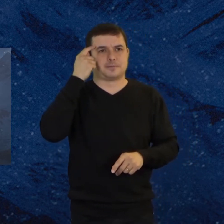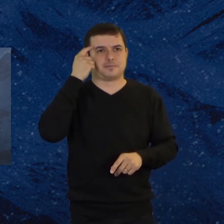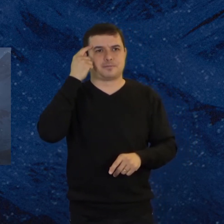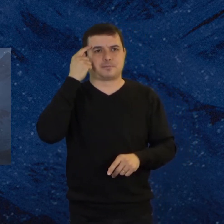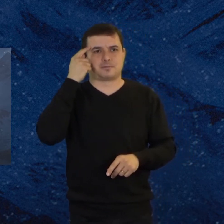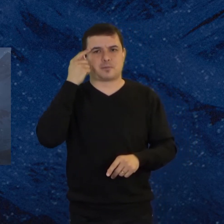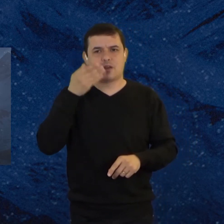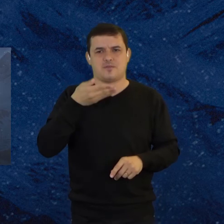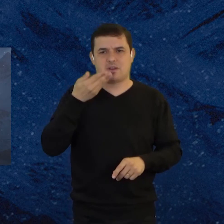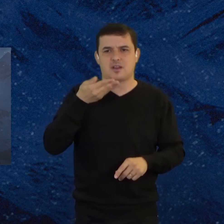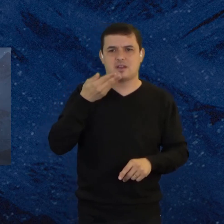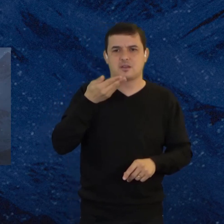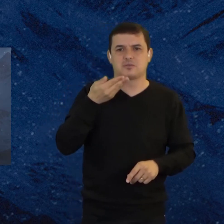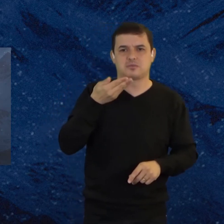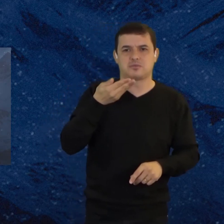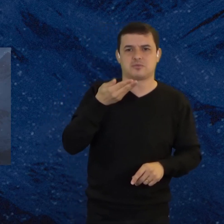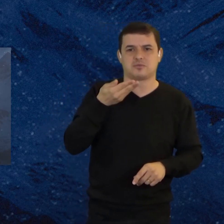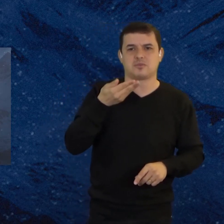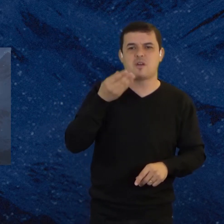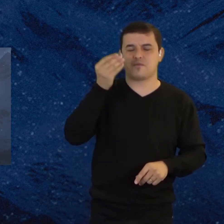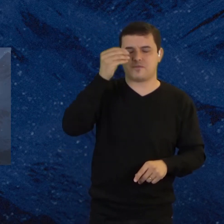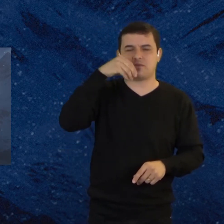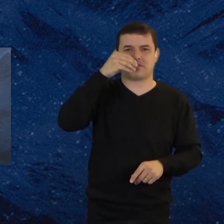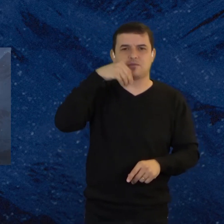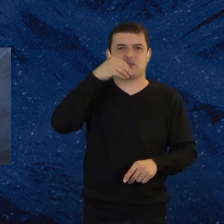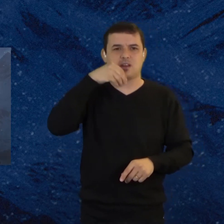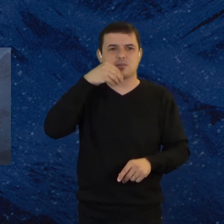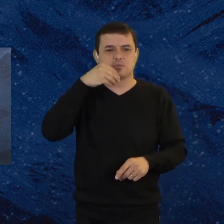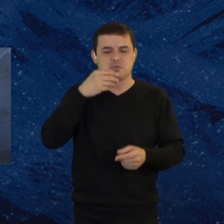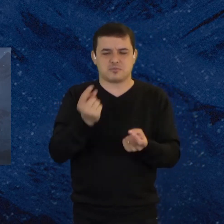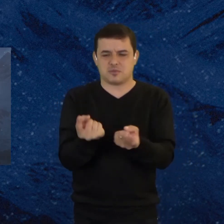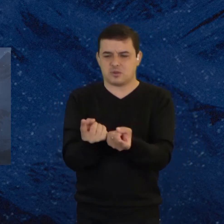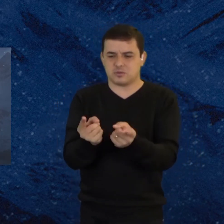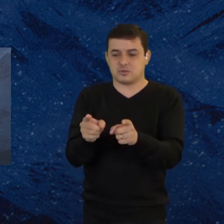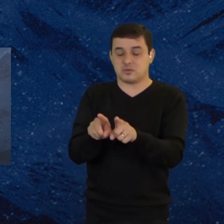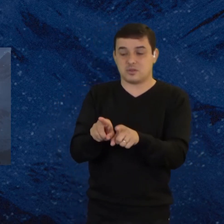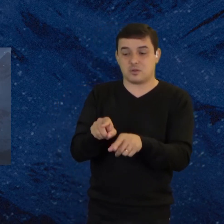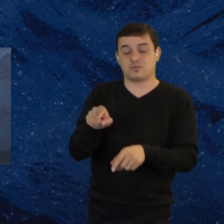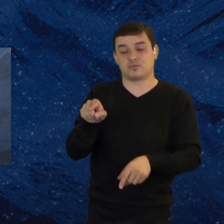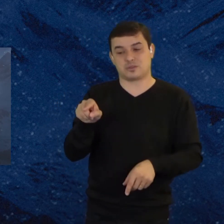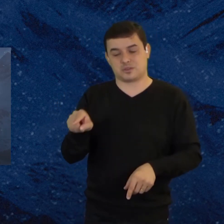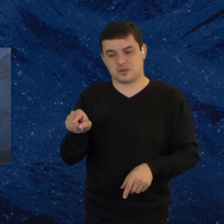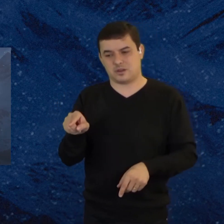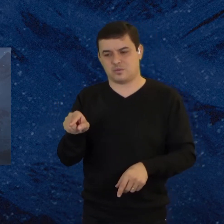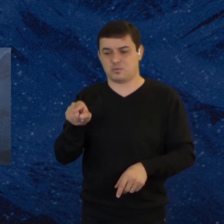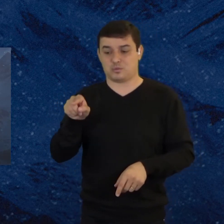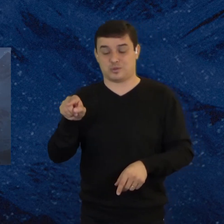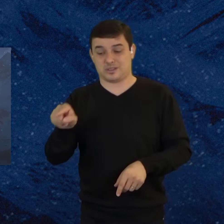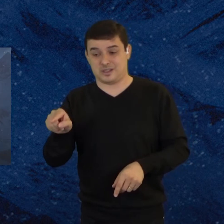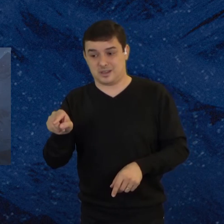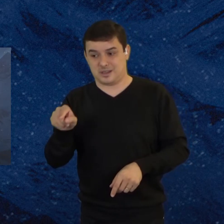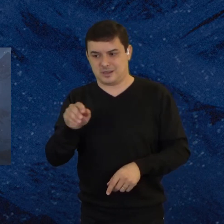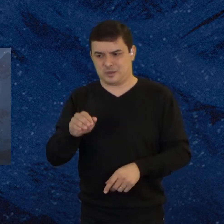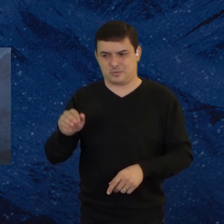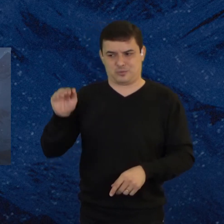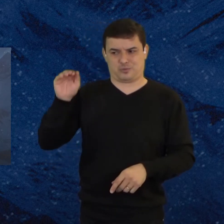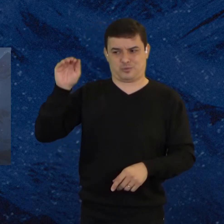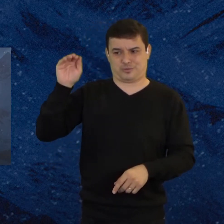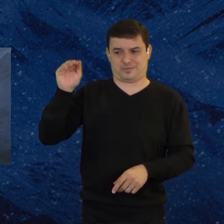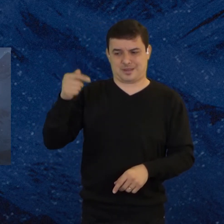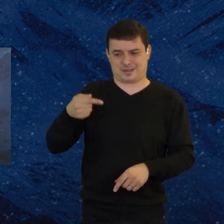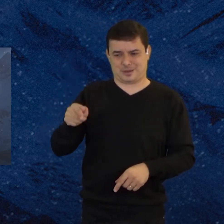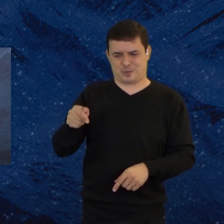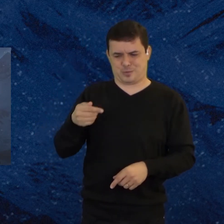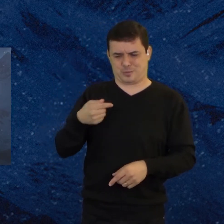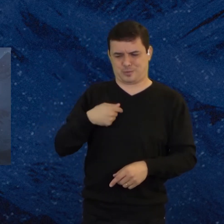está falando para uma pessoa forte: olha, eu quero me reconciliar com você, né, porque você é muito grande, você pode